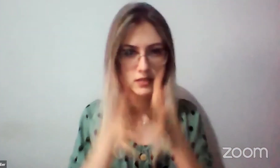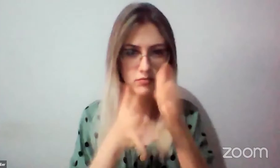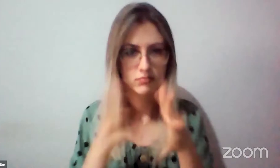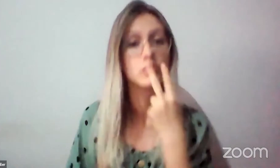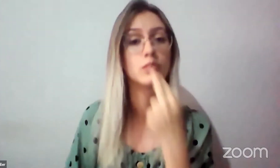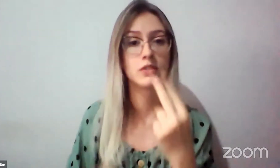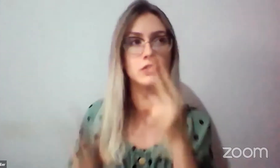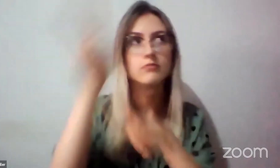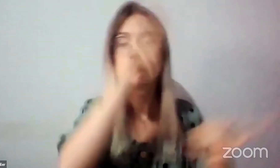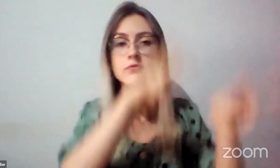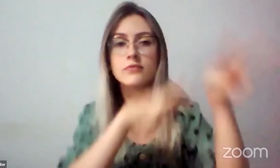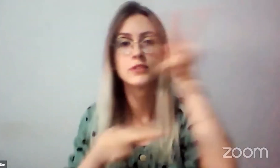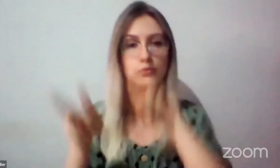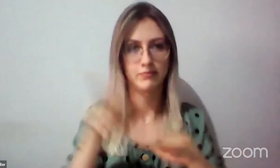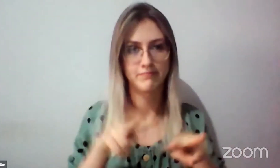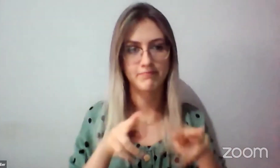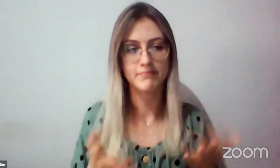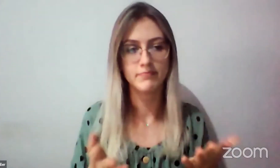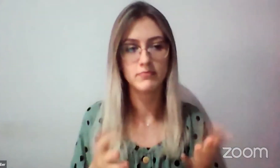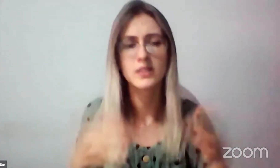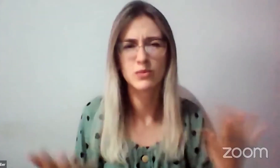Também que a Libras é um idioma visual.